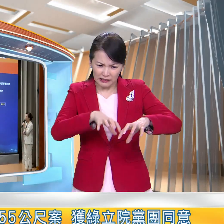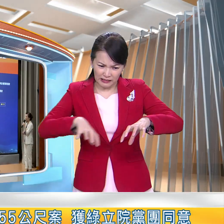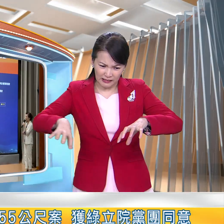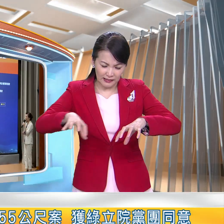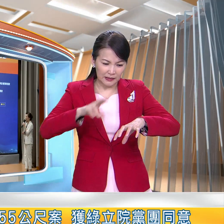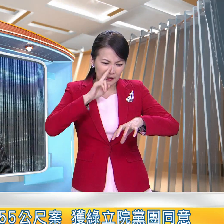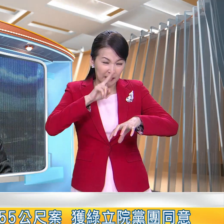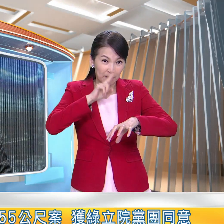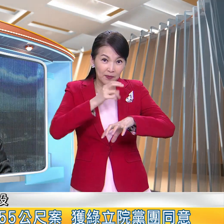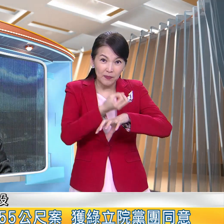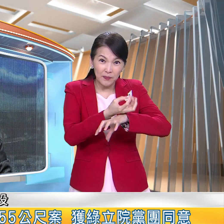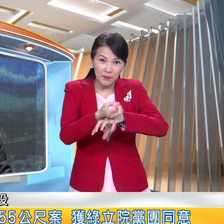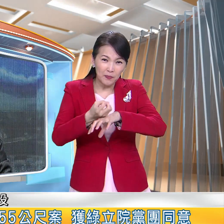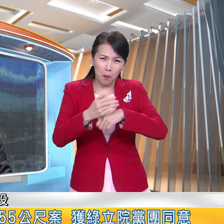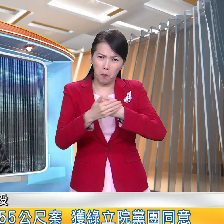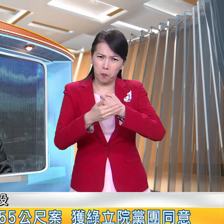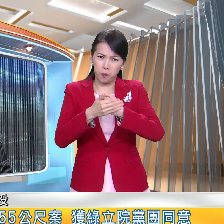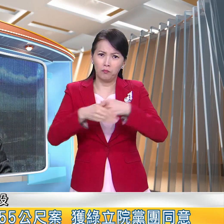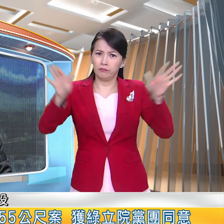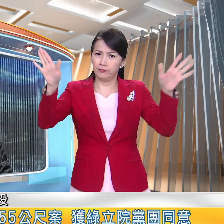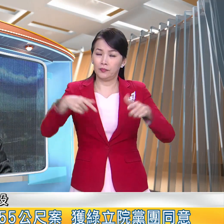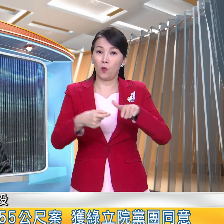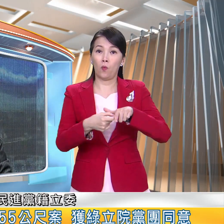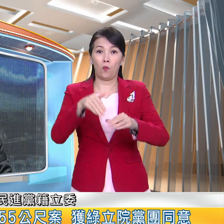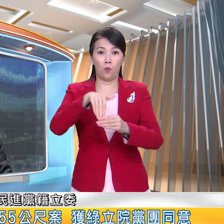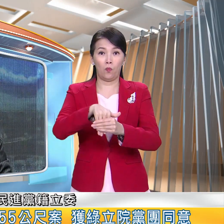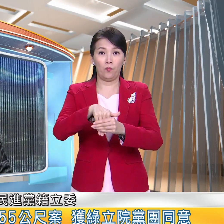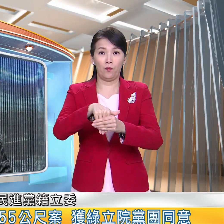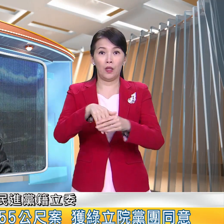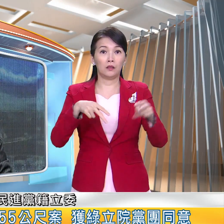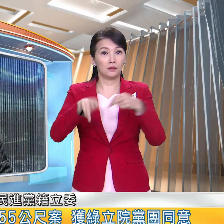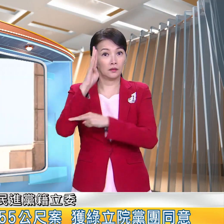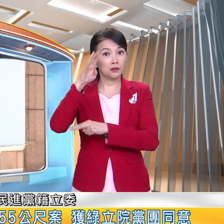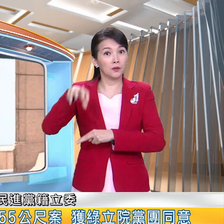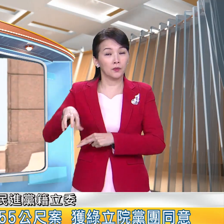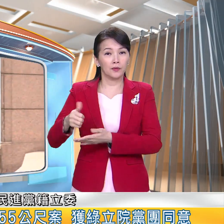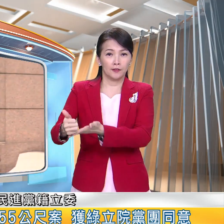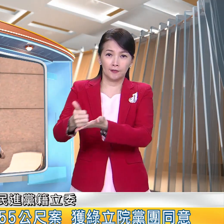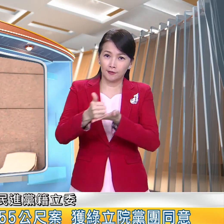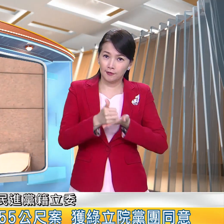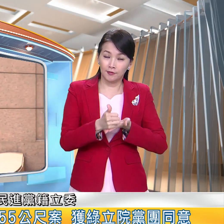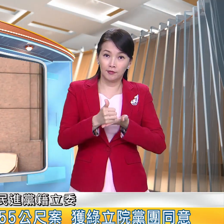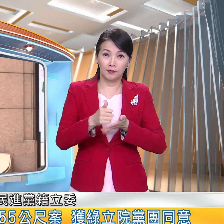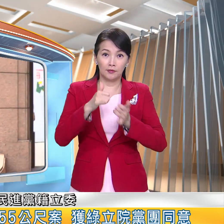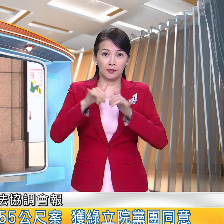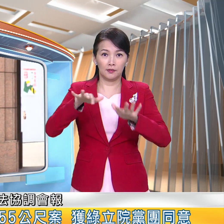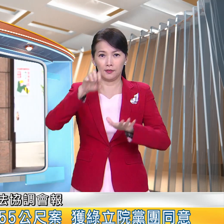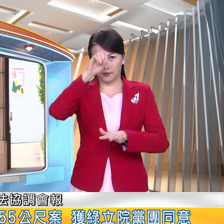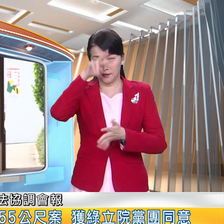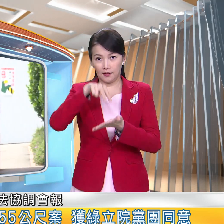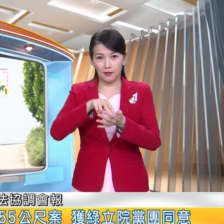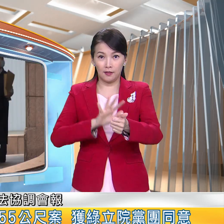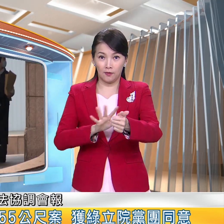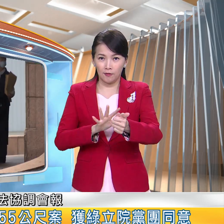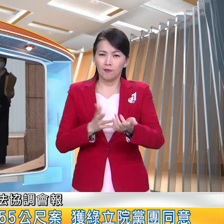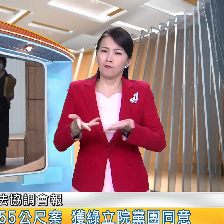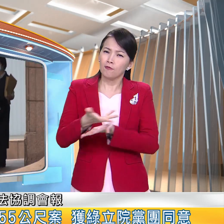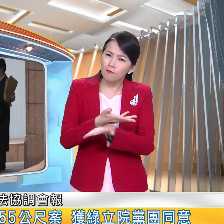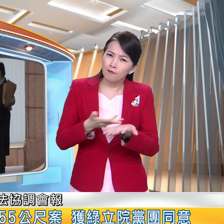因应早教公投，行政院邀请民进党及立委召开行政立法协调汇